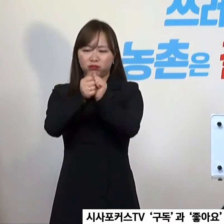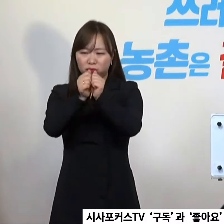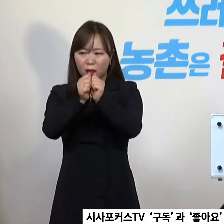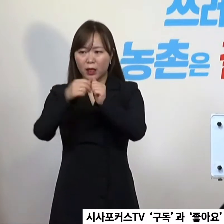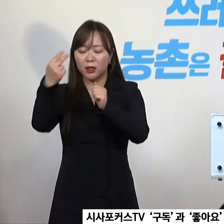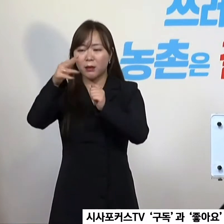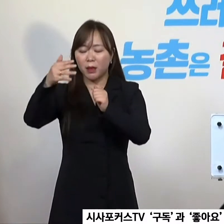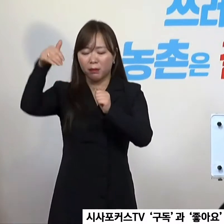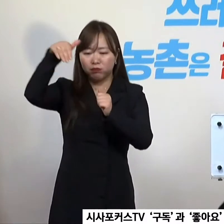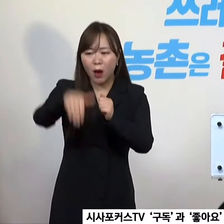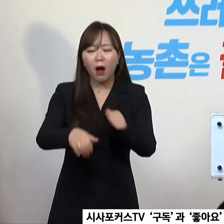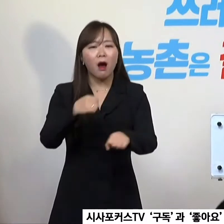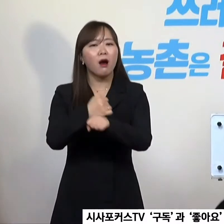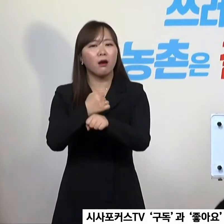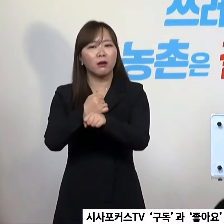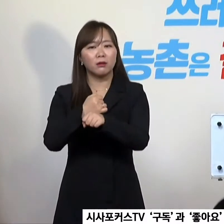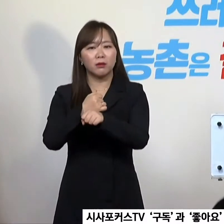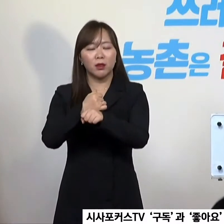네. 네.